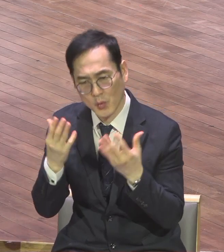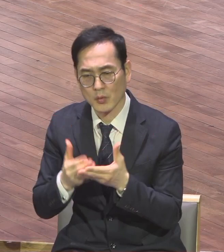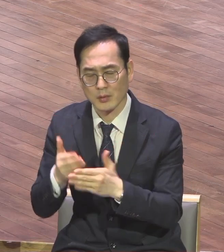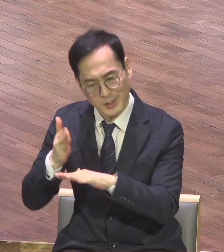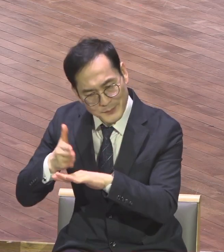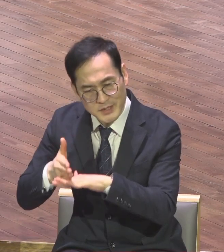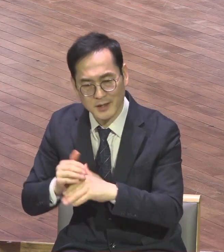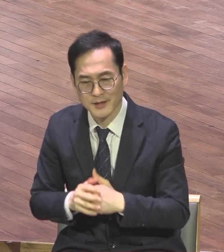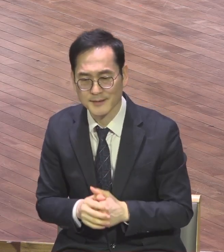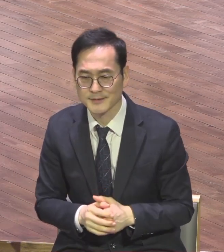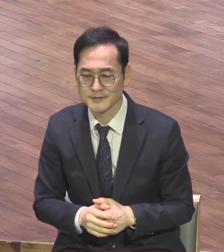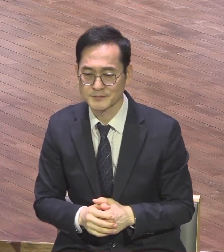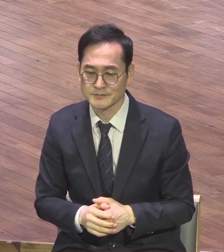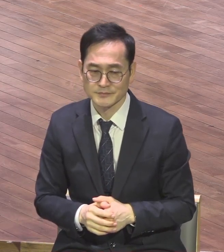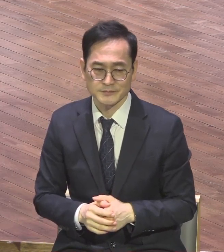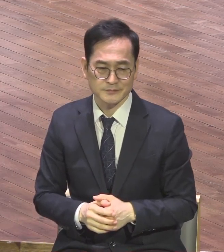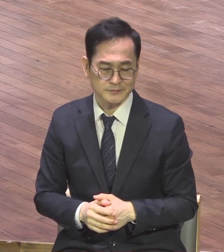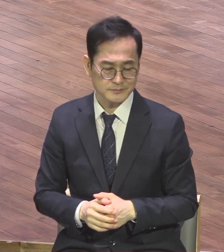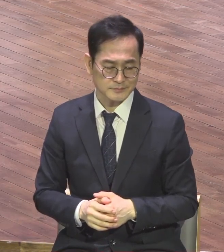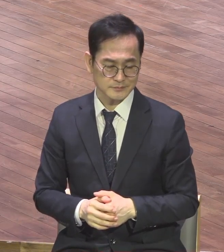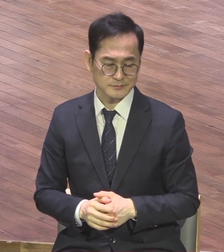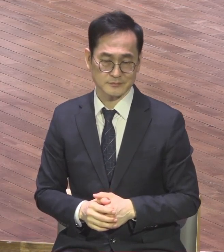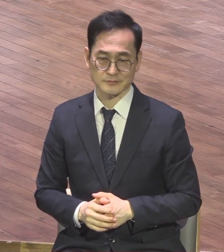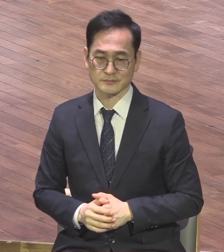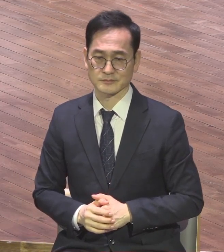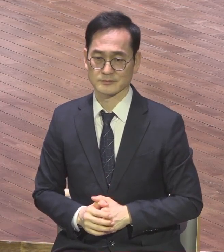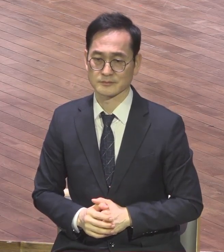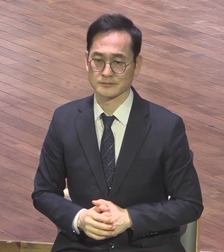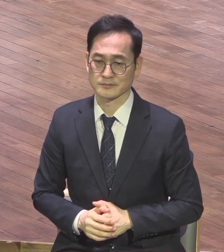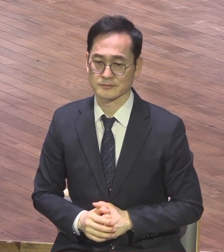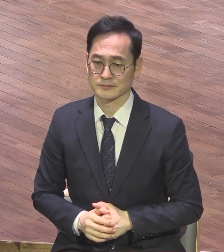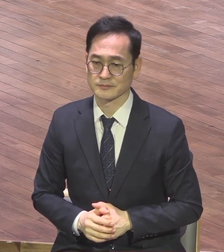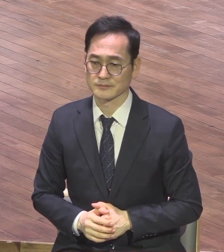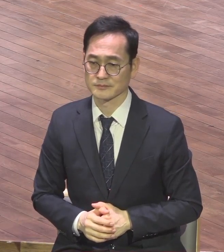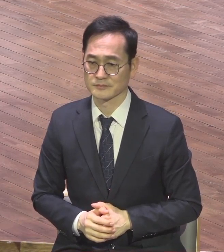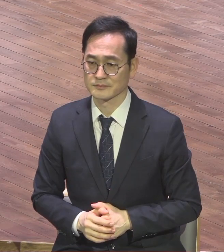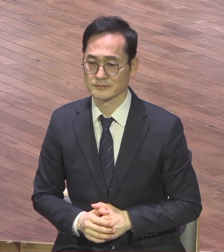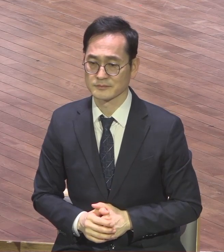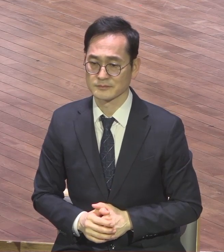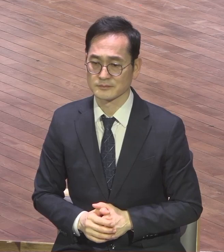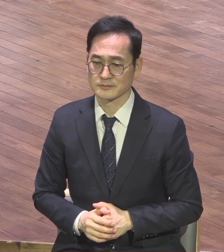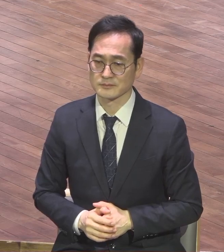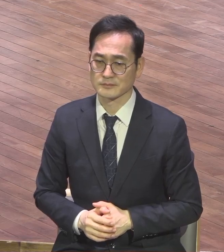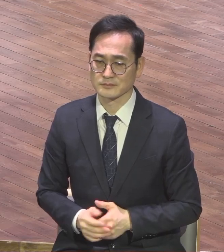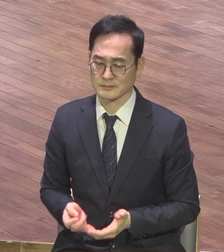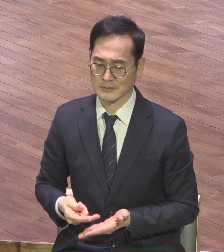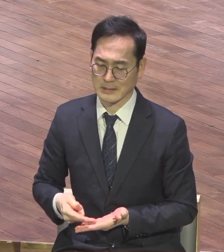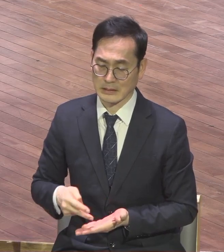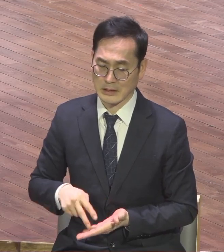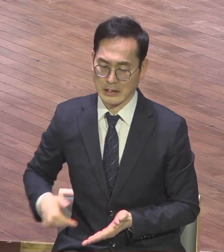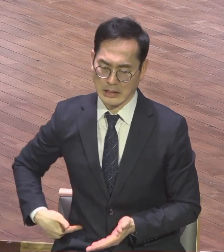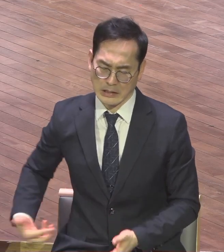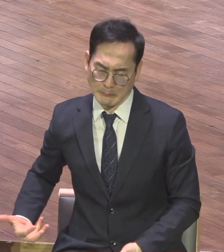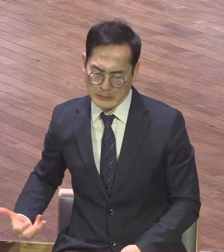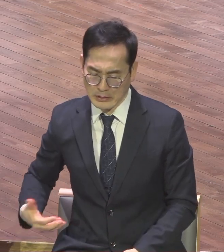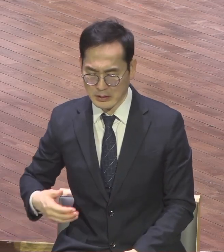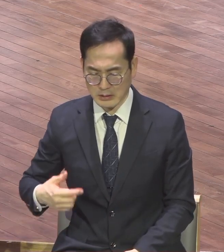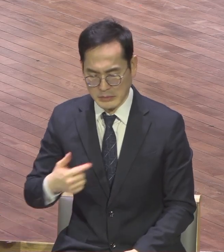감사하시 바랍니다. 여러분이 발가락 하나 아파도 못 걷습니다. 허리 아픈 사람 일어나도 서도 못해요.